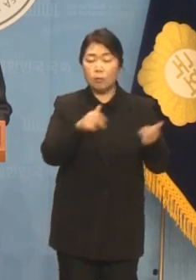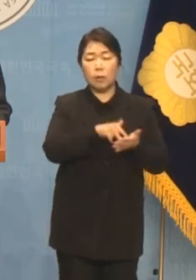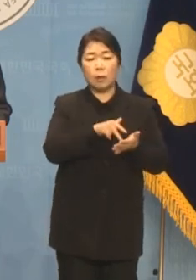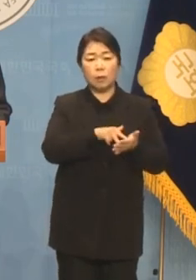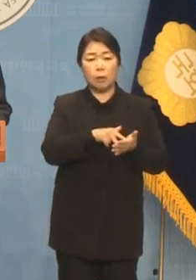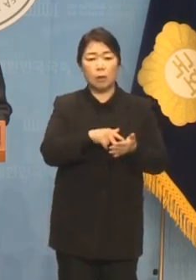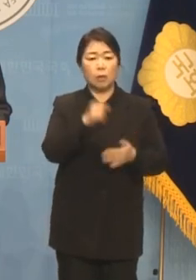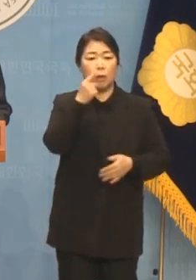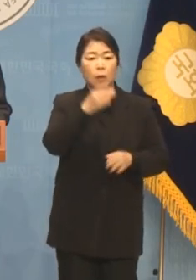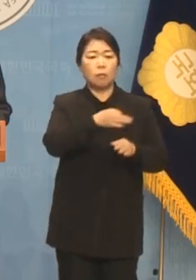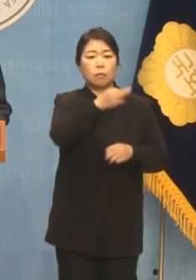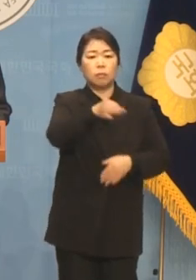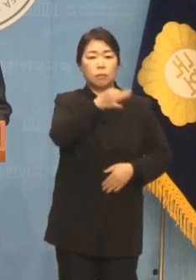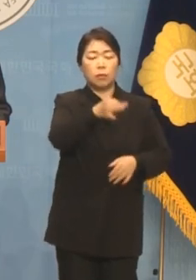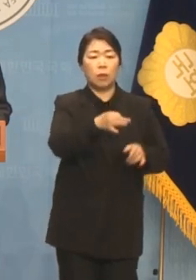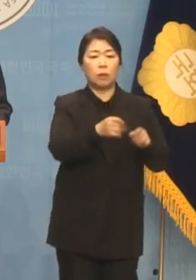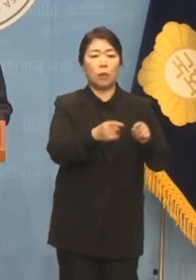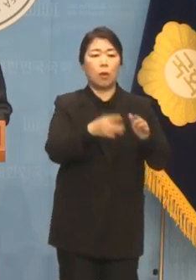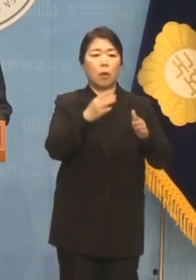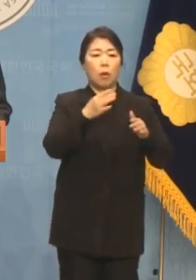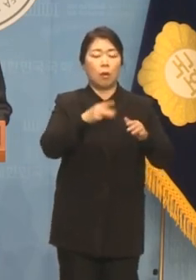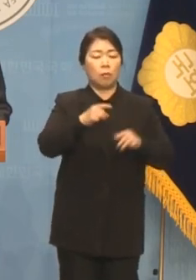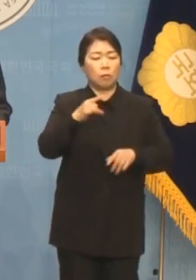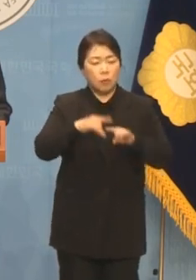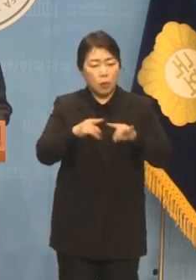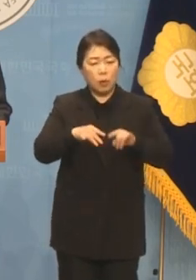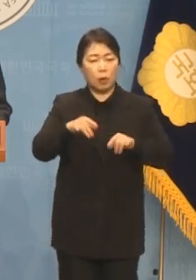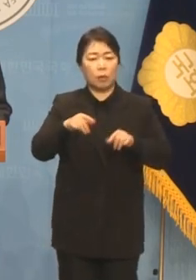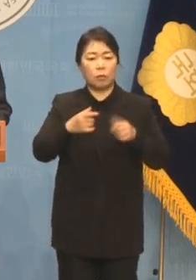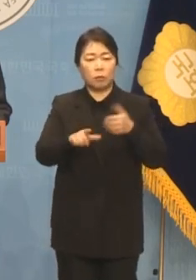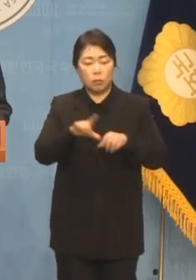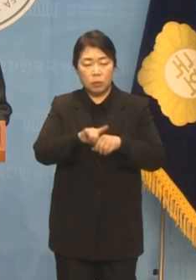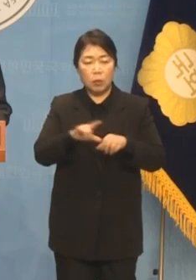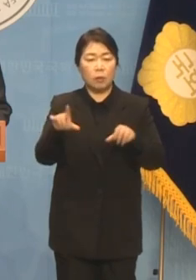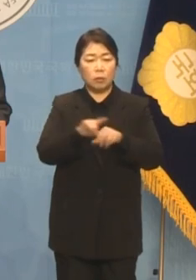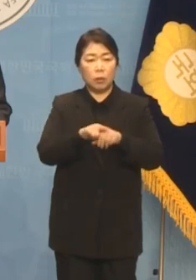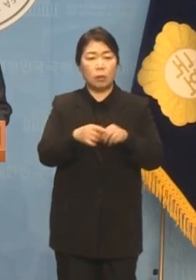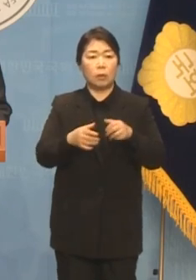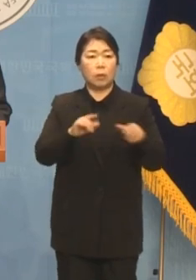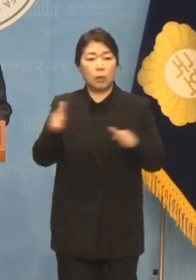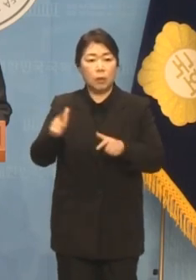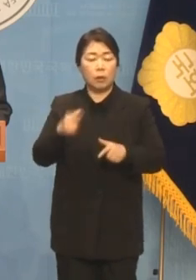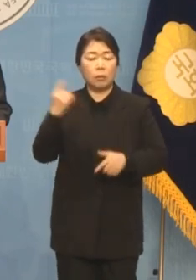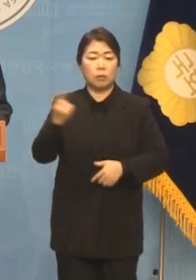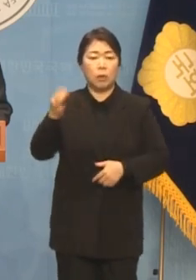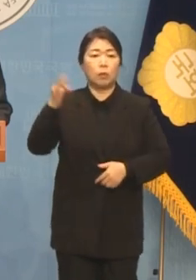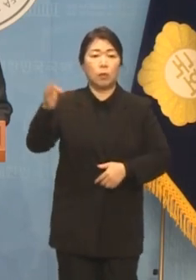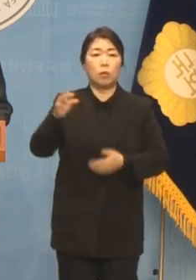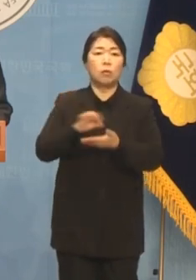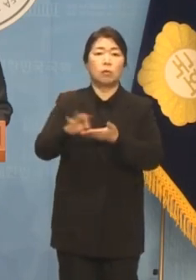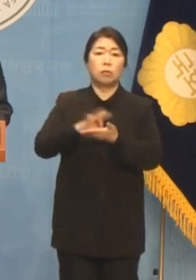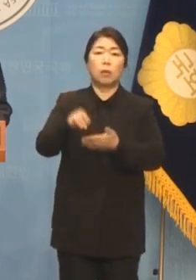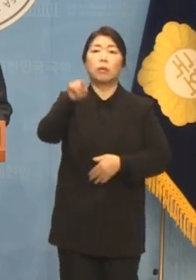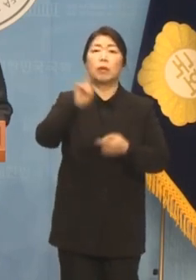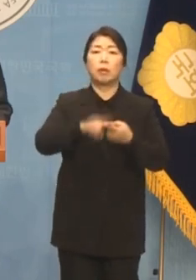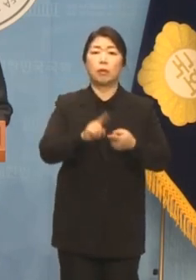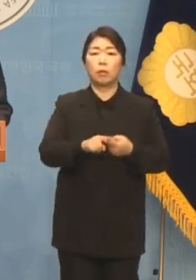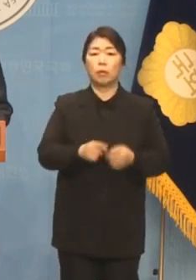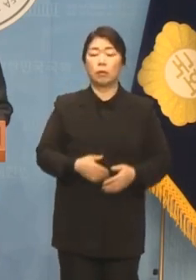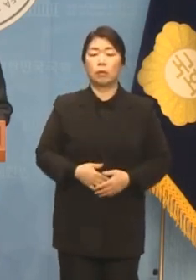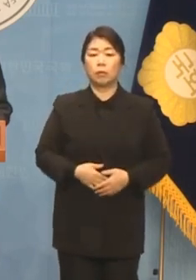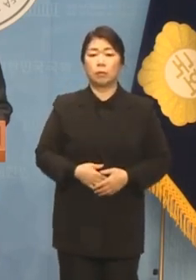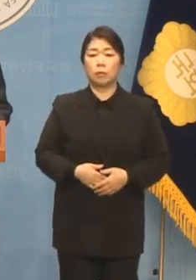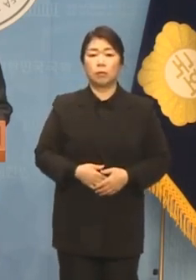임대료 인건비 공과금 등 가게를 비어도 나가야만 하는 영업 비용에 대해서 고정 비용에